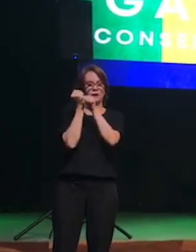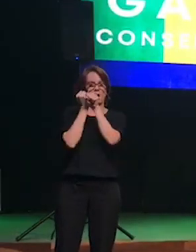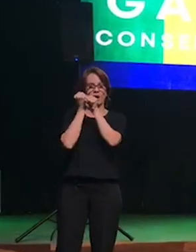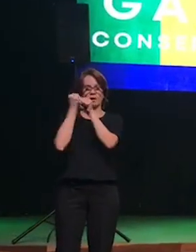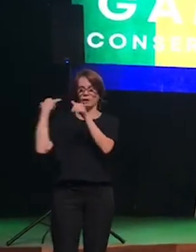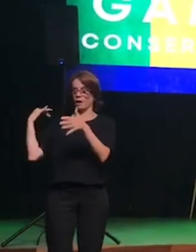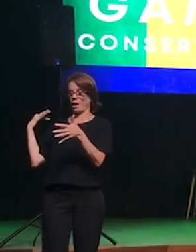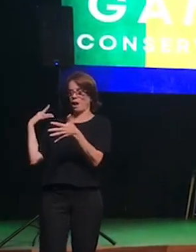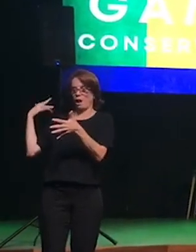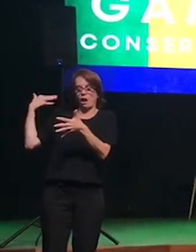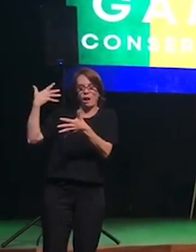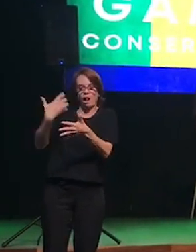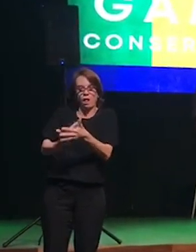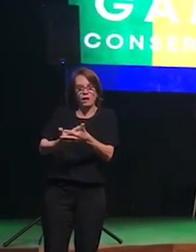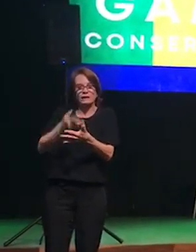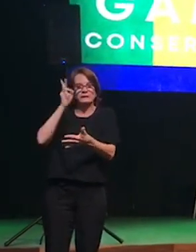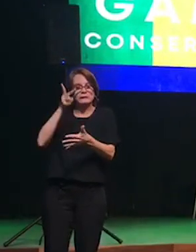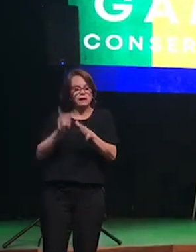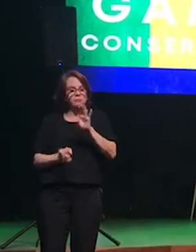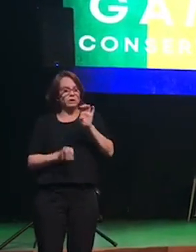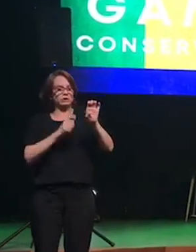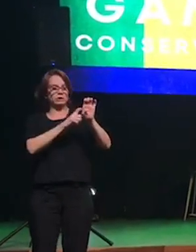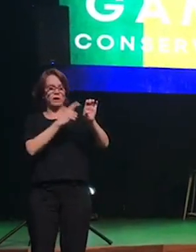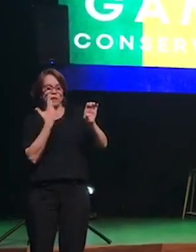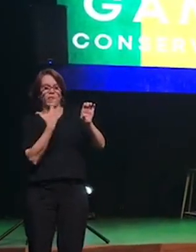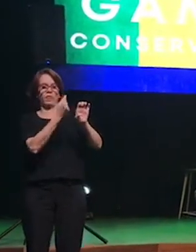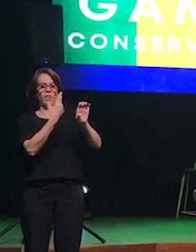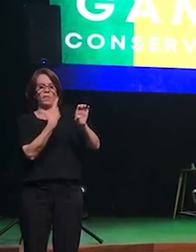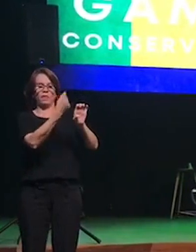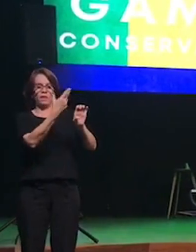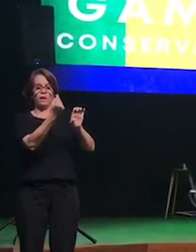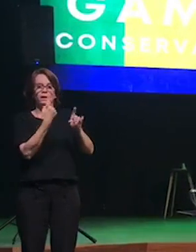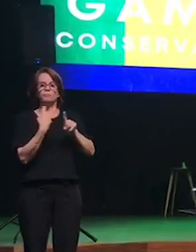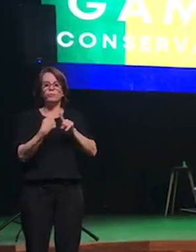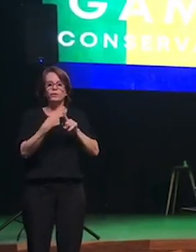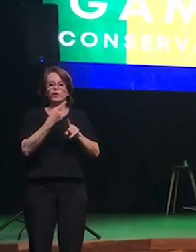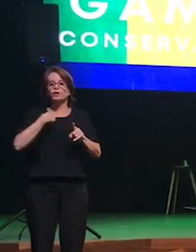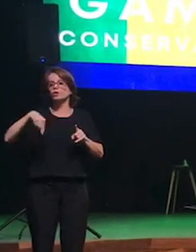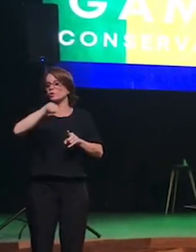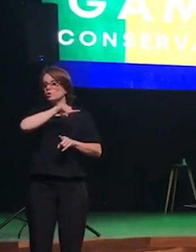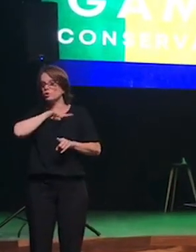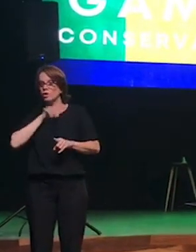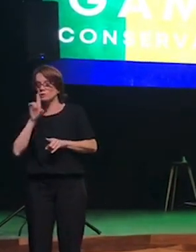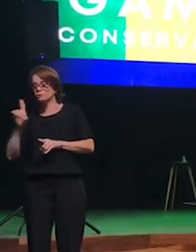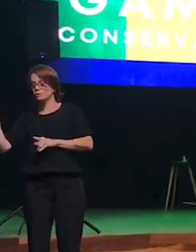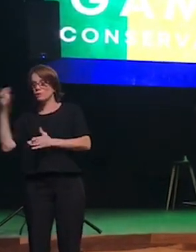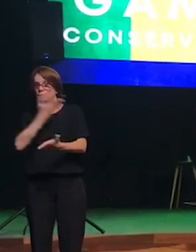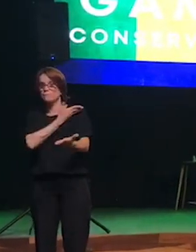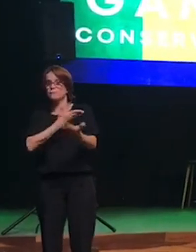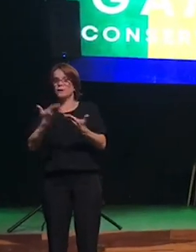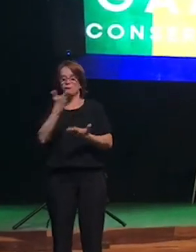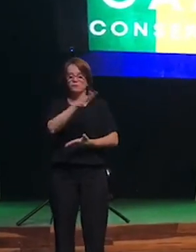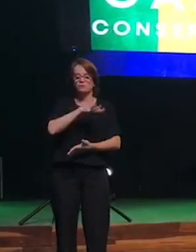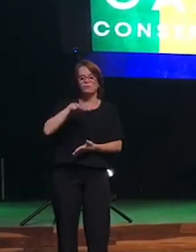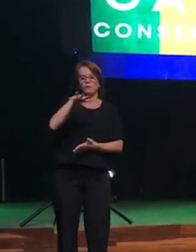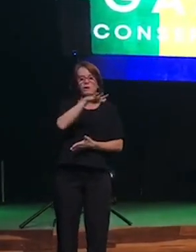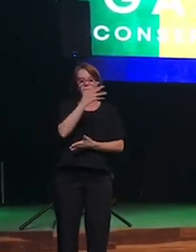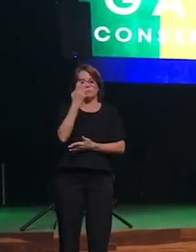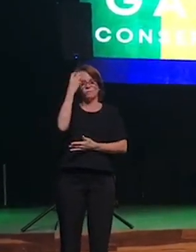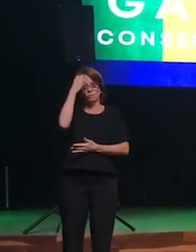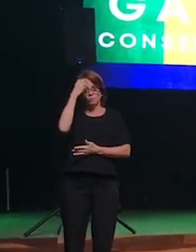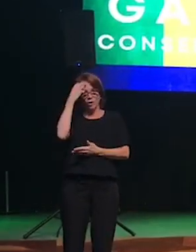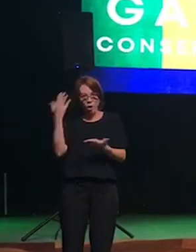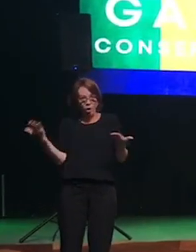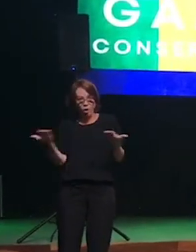no Brasil porque nós perdemos na cultura. E o que nós estamos retomando hoje é cultura.